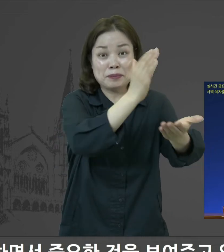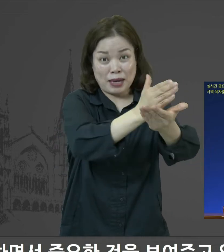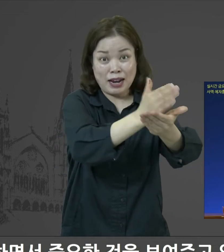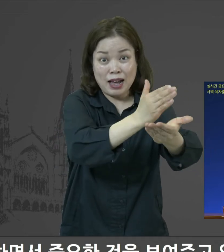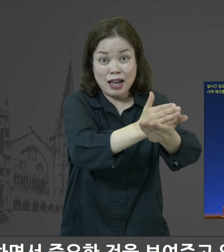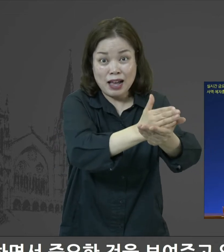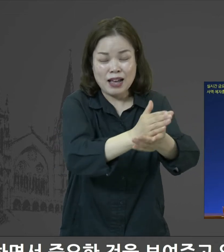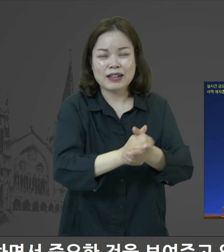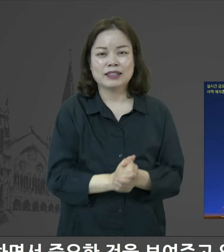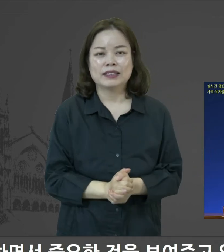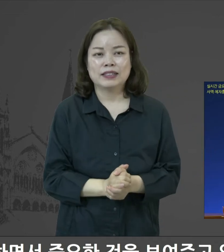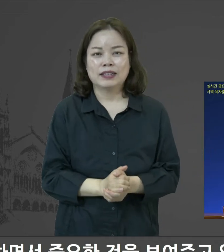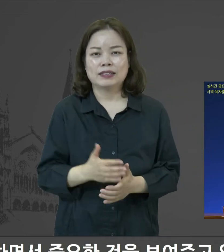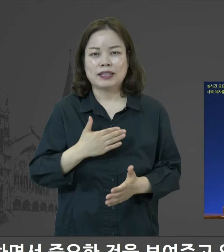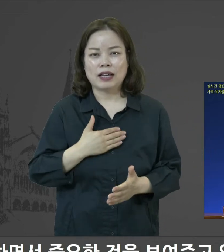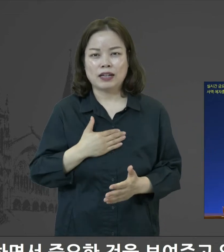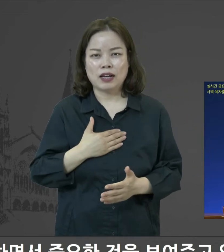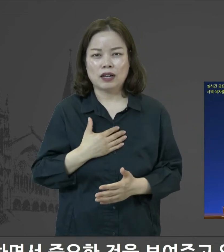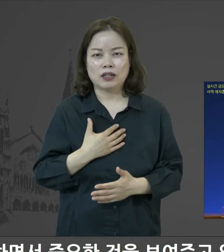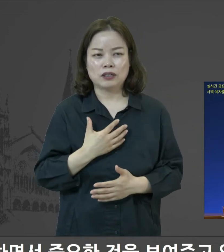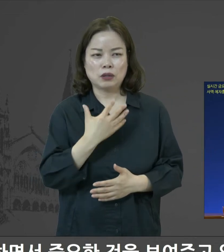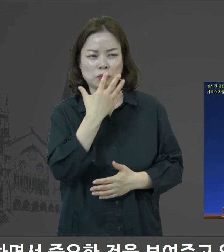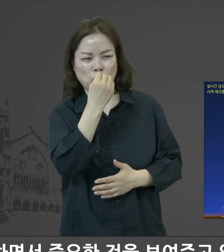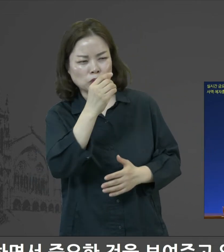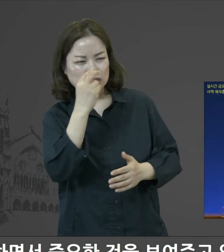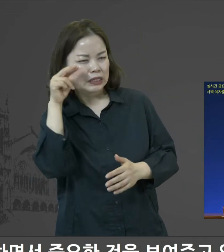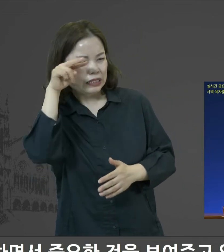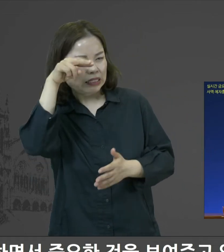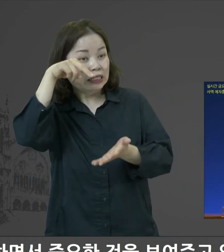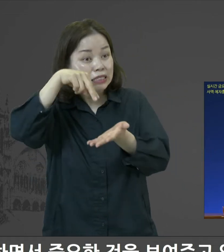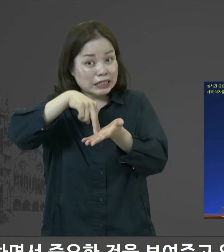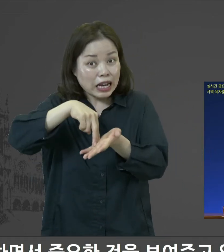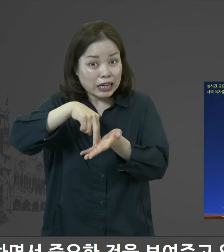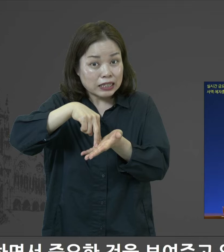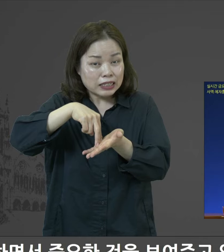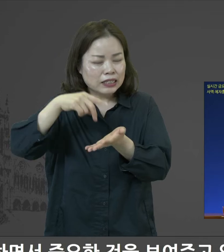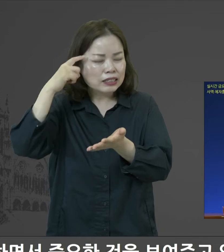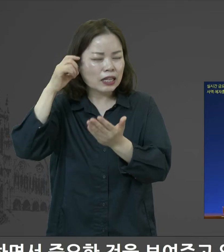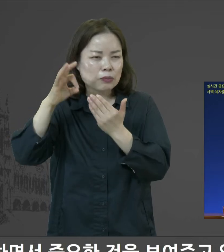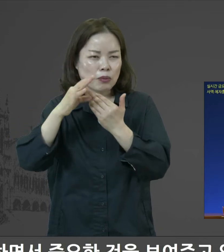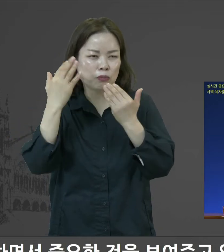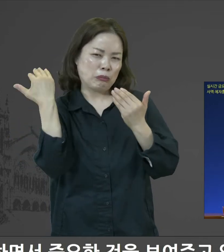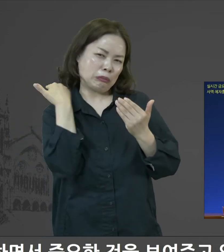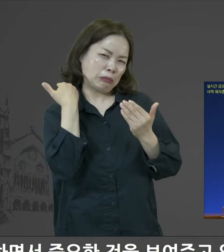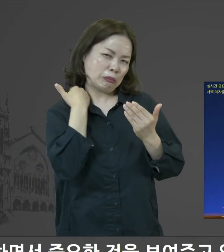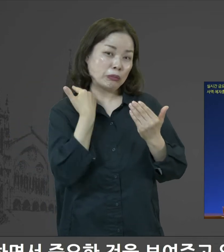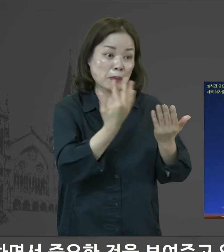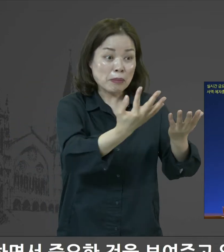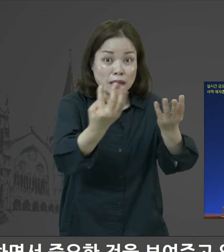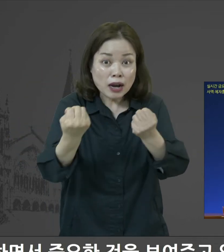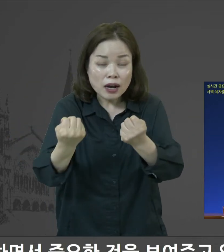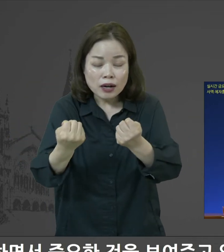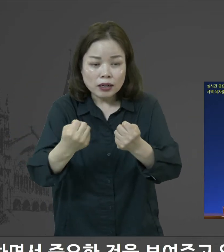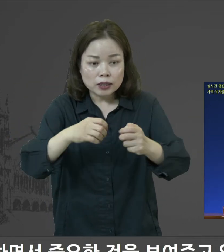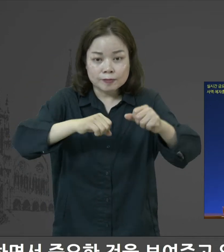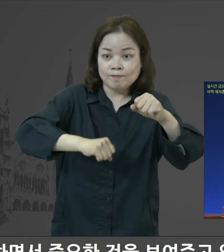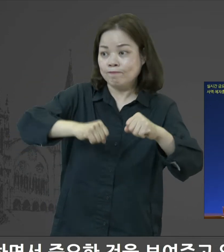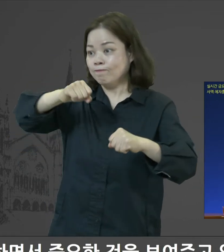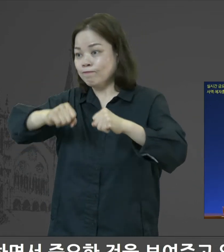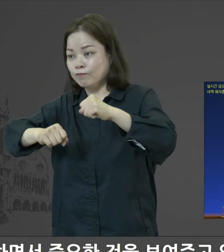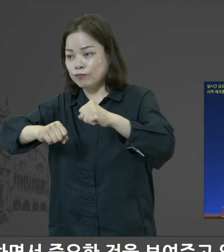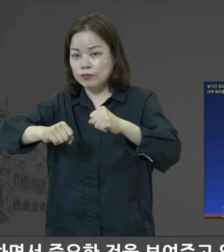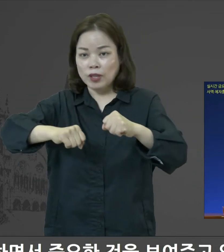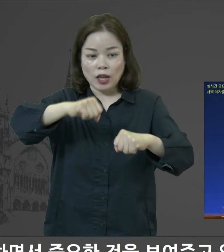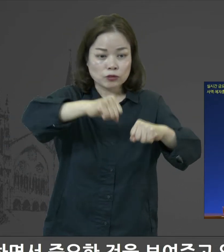언젠가 말씀드린 것처럼 내가 늘 보는 시각으로만 보게 되면 안 보이는 것들이 많이 있습니다. 그런데 움직여서 시각을